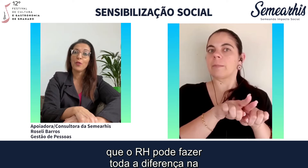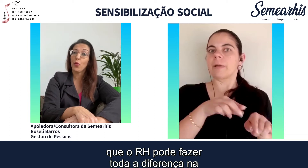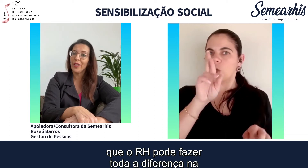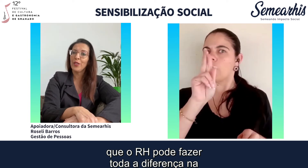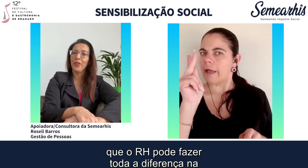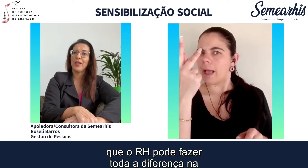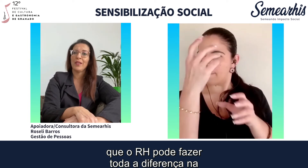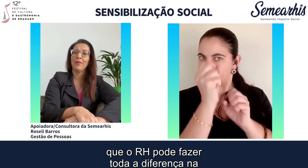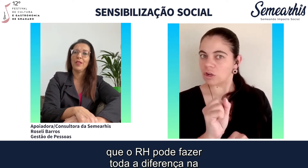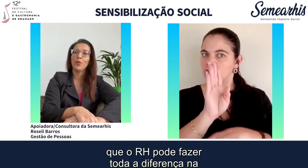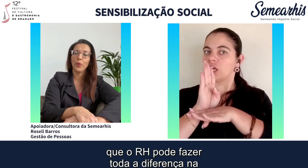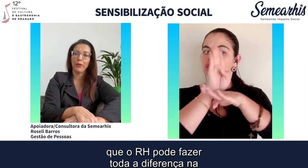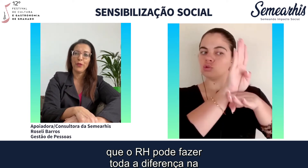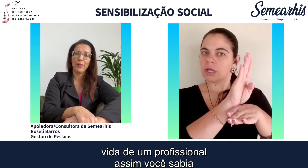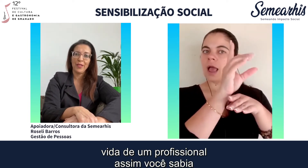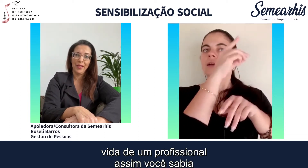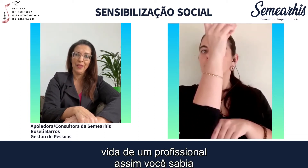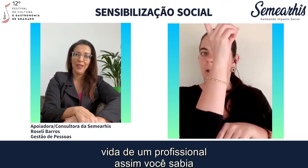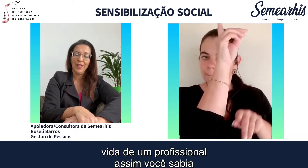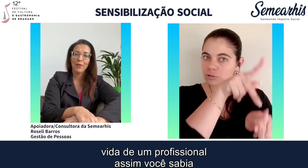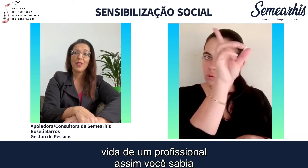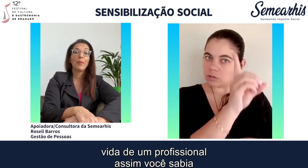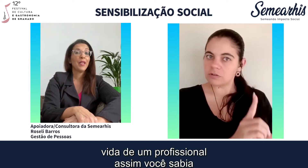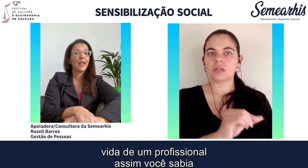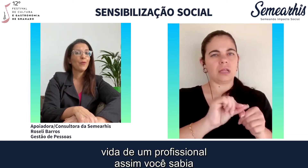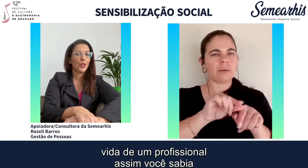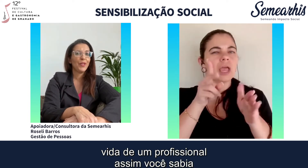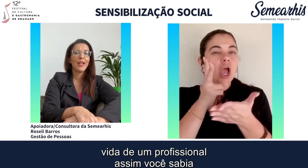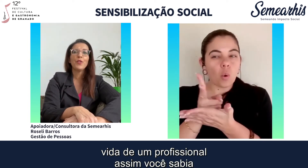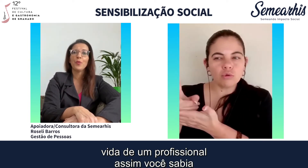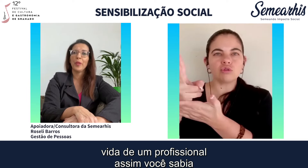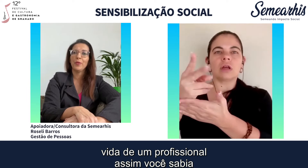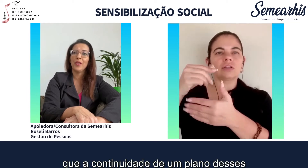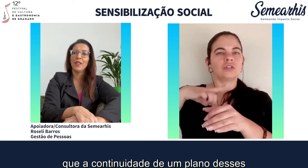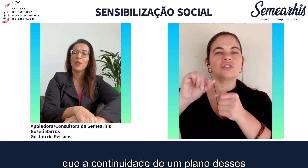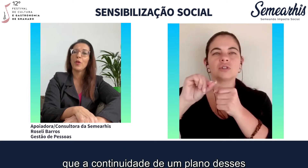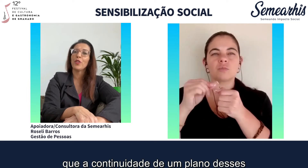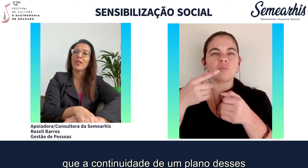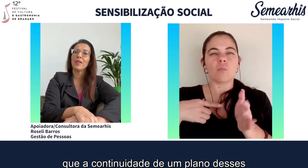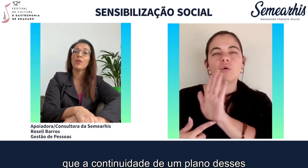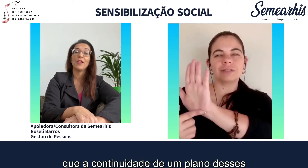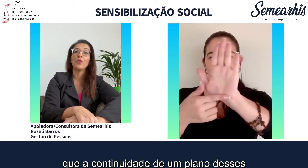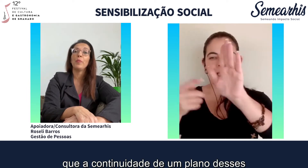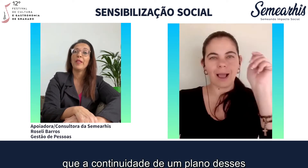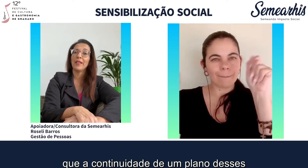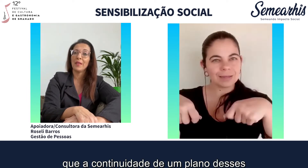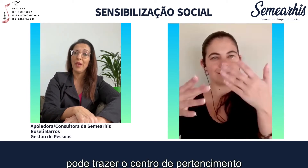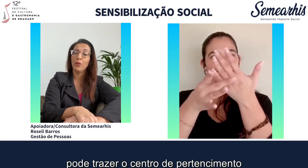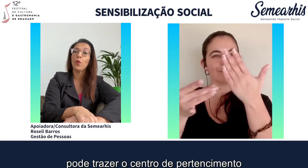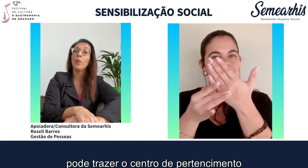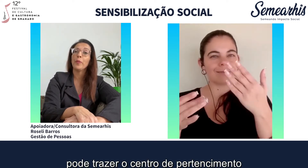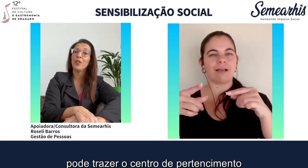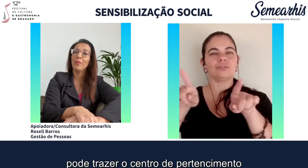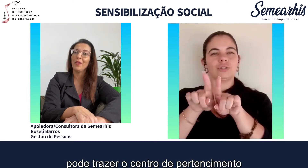pode fazer toda a diferença na vida de um profissional assim? Você sabia que a continuidade de um plano desses pode trazer o senso de